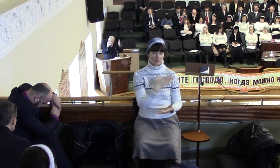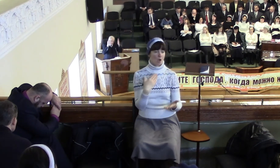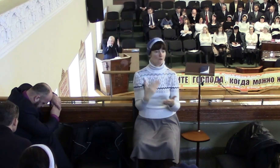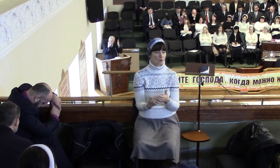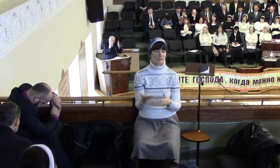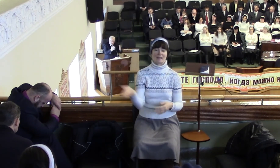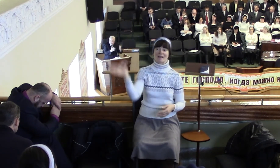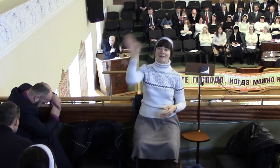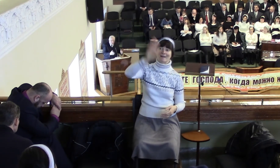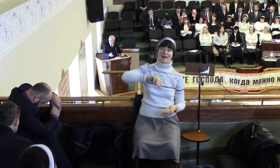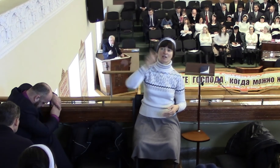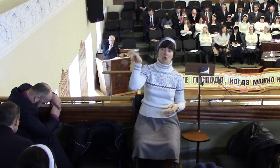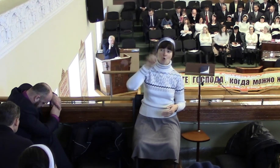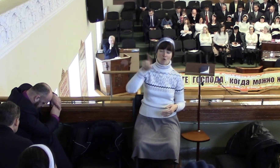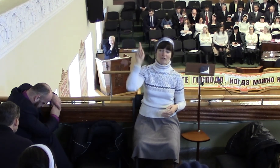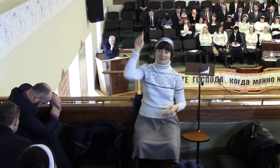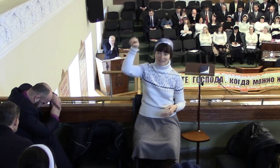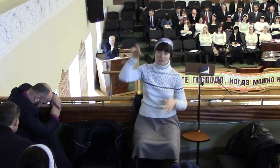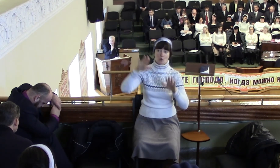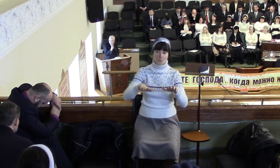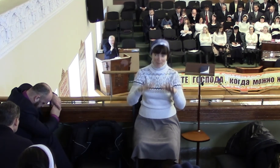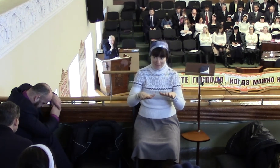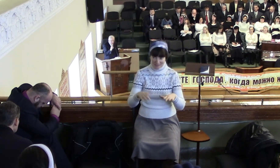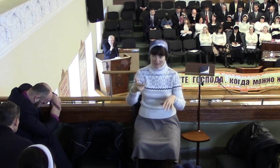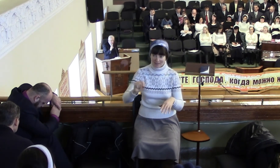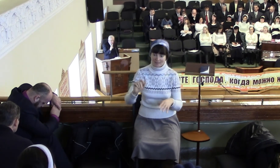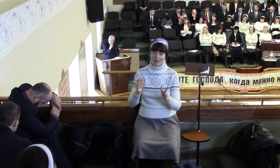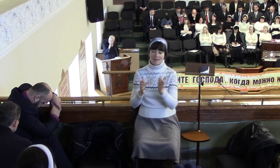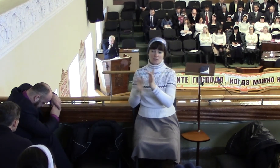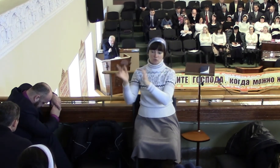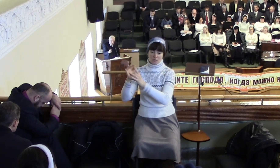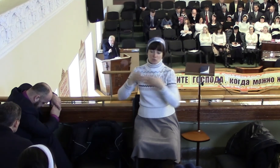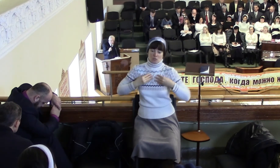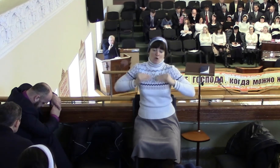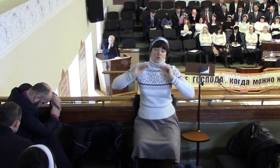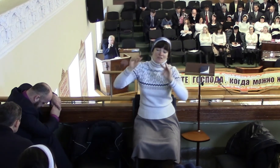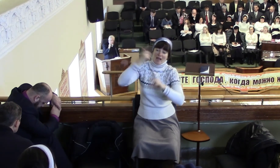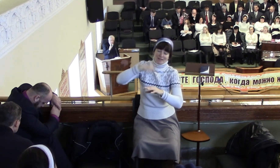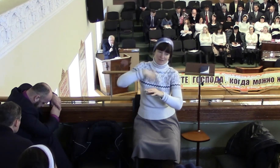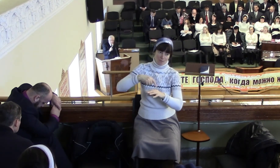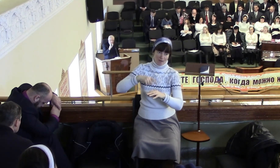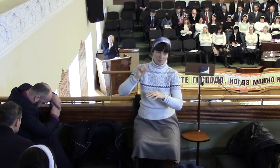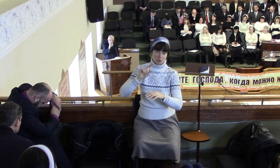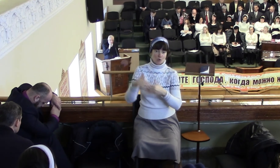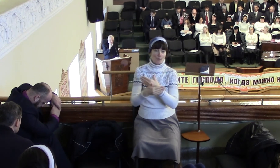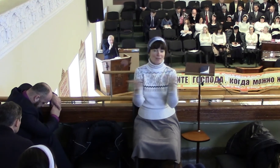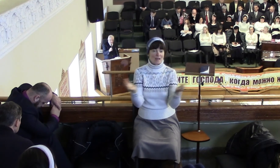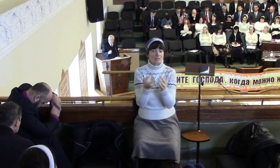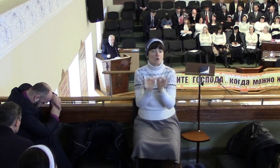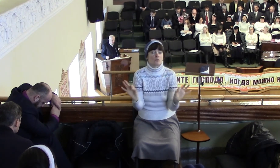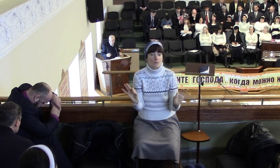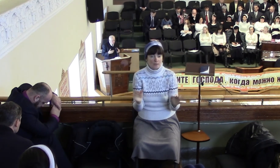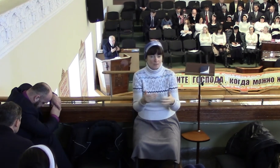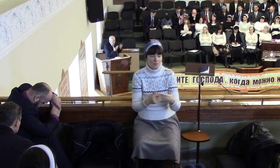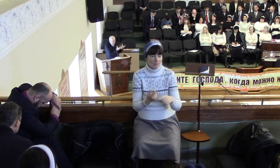где отдал себя Христос, чтобы избавить нас от настоящего лукавого